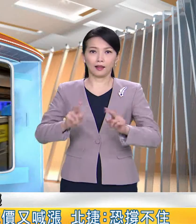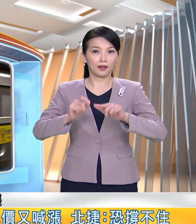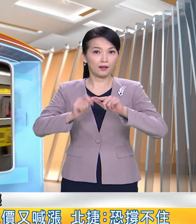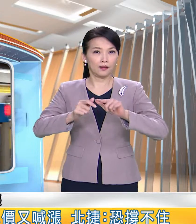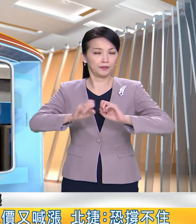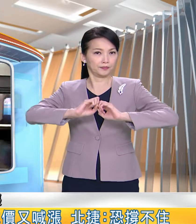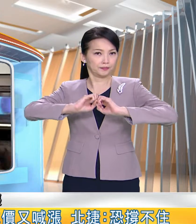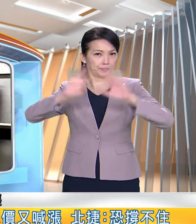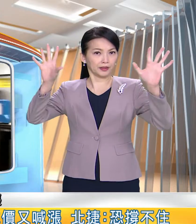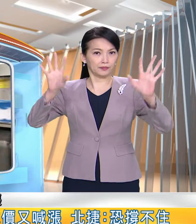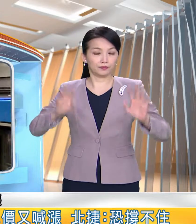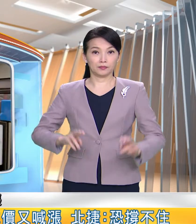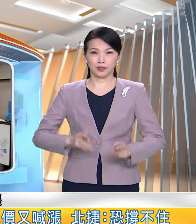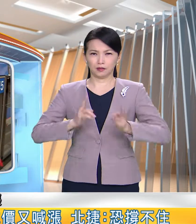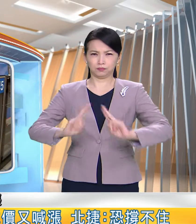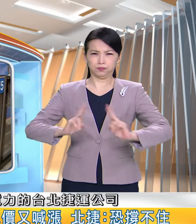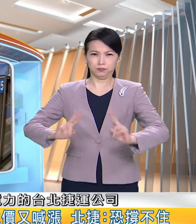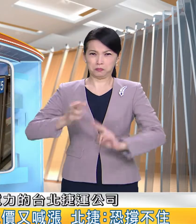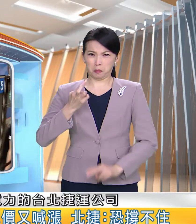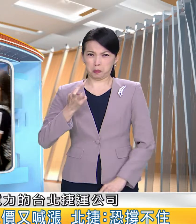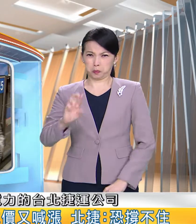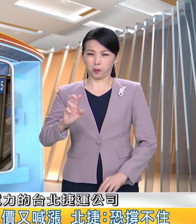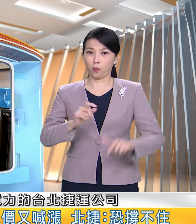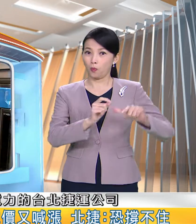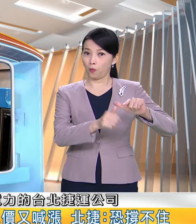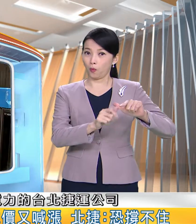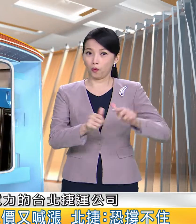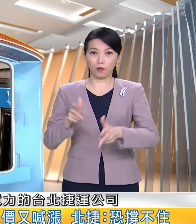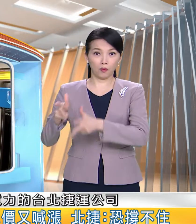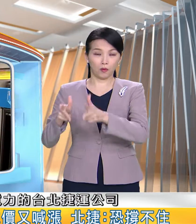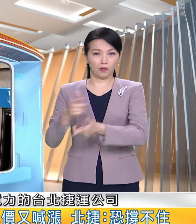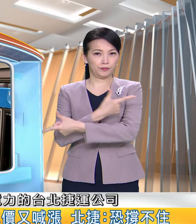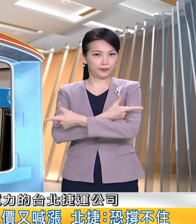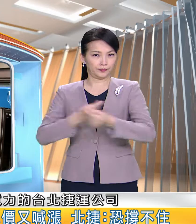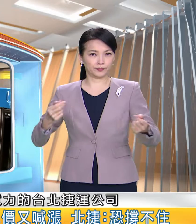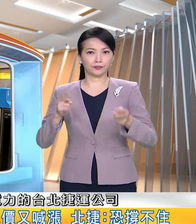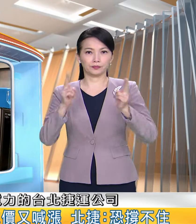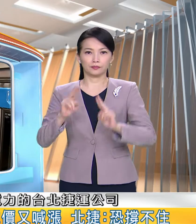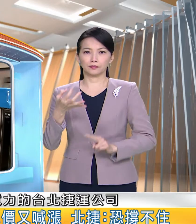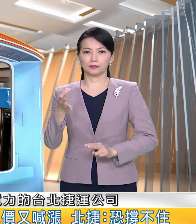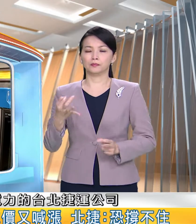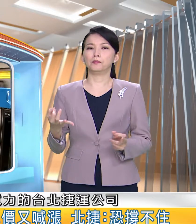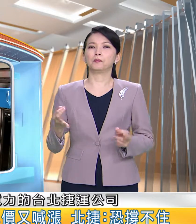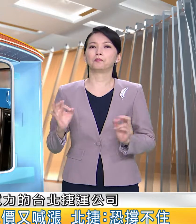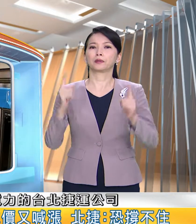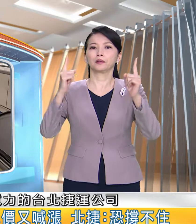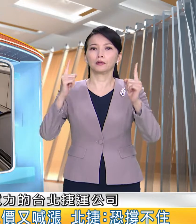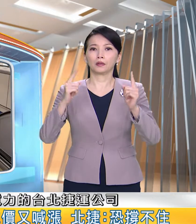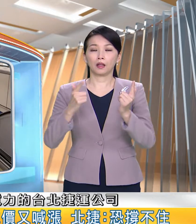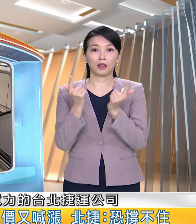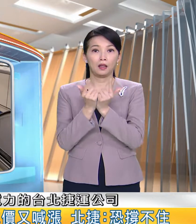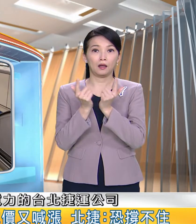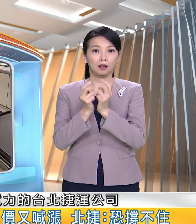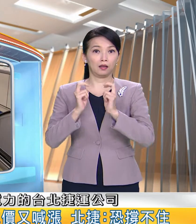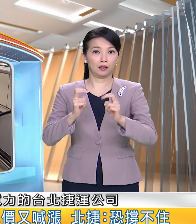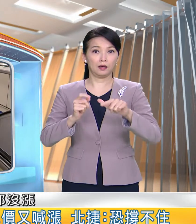用电大户电价调涨，而运作高度依赖电力的台北捷运公司表